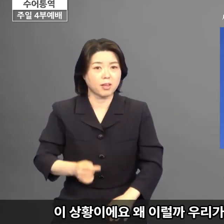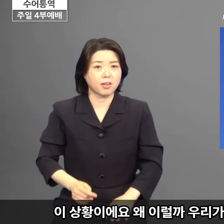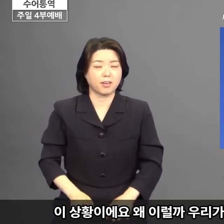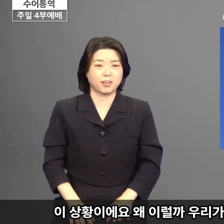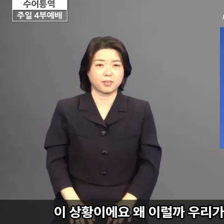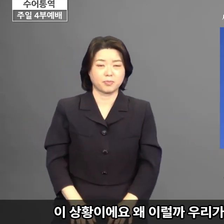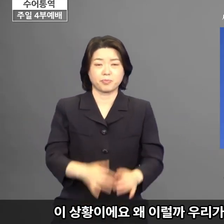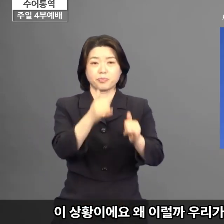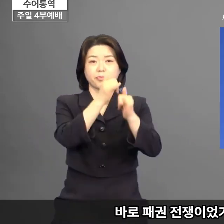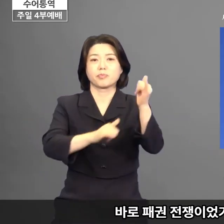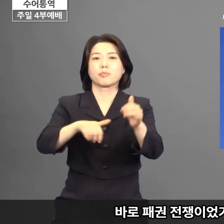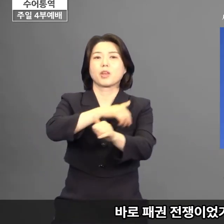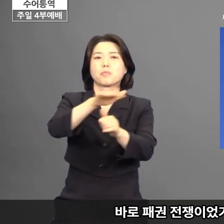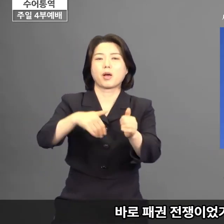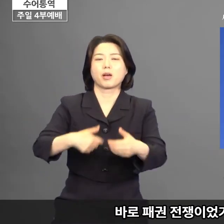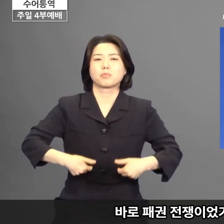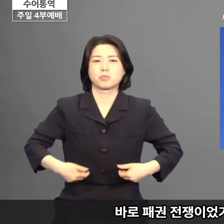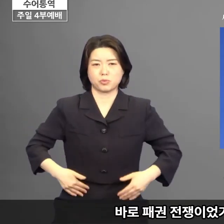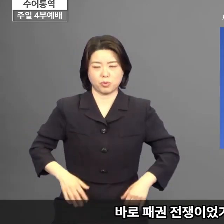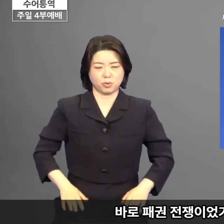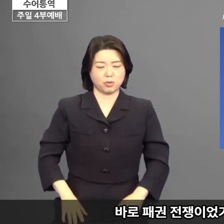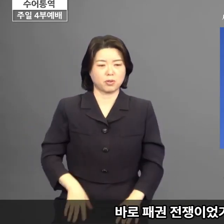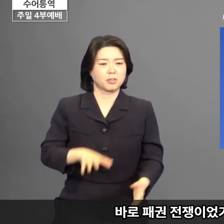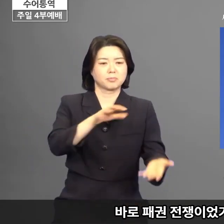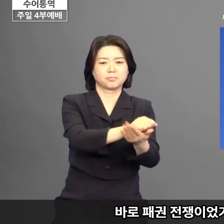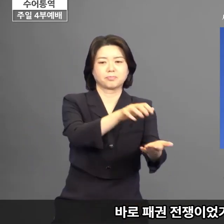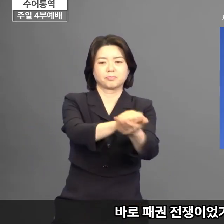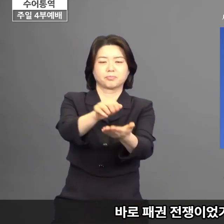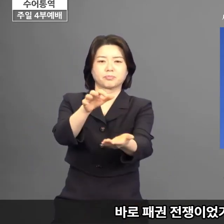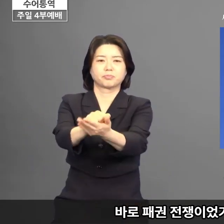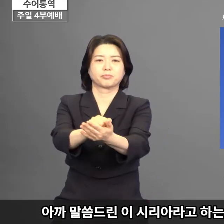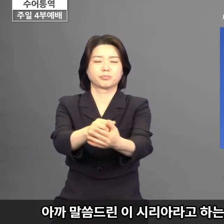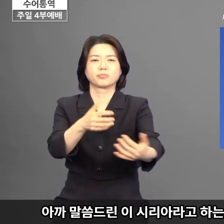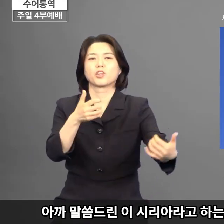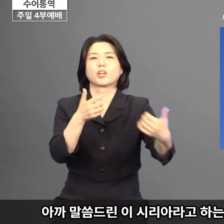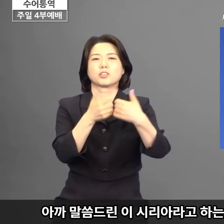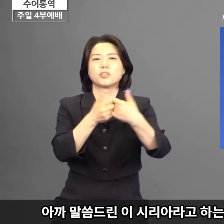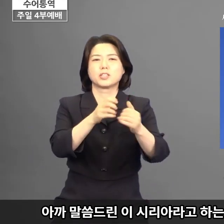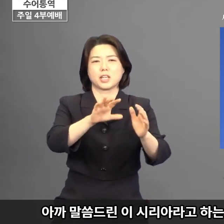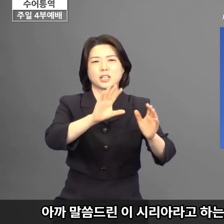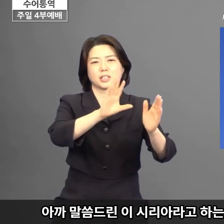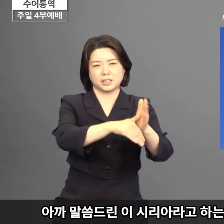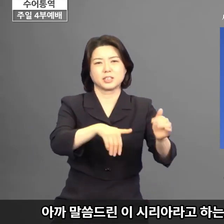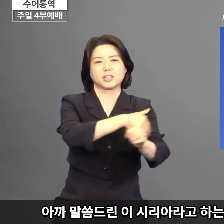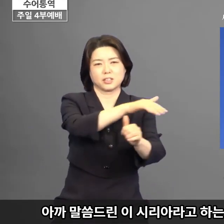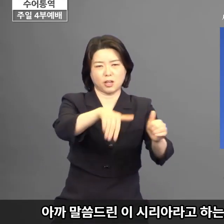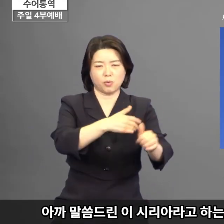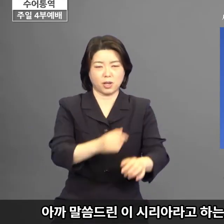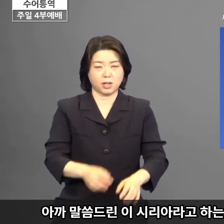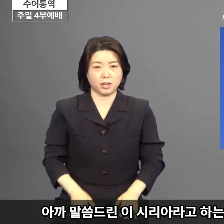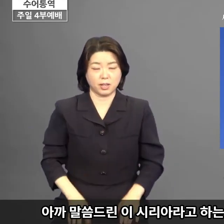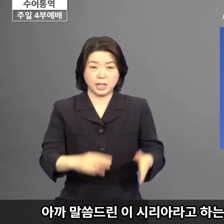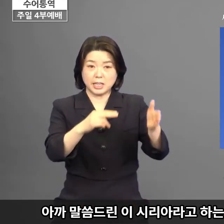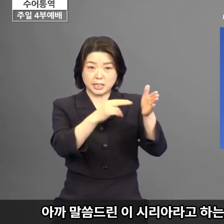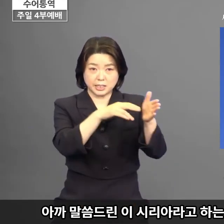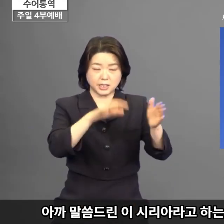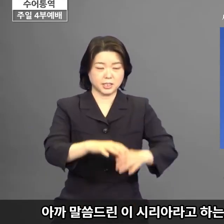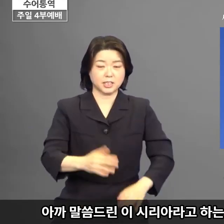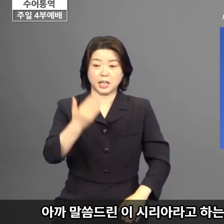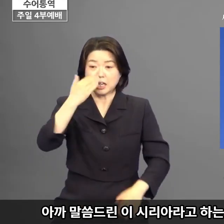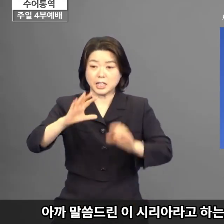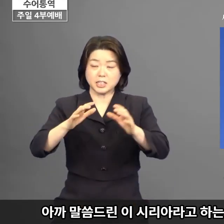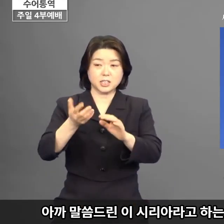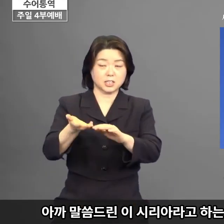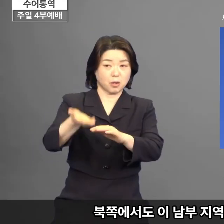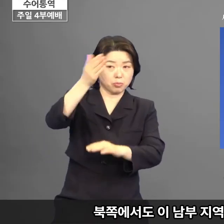역사적인 배경을 알아야 되는데 바로 패권 전쟁이었기 때문에 그렇습니다. 아까 말씀드린 이 시리아라고 하는 것은 이스라엘의 북쪽에